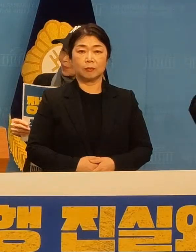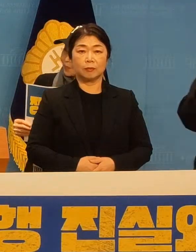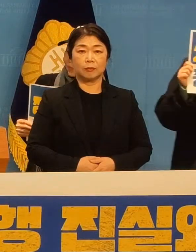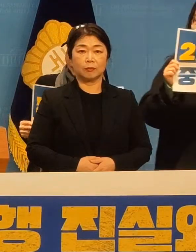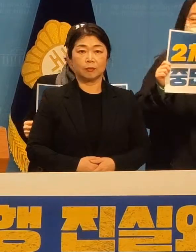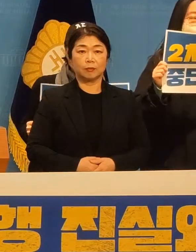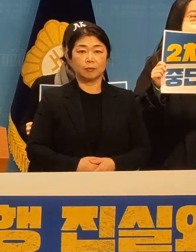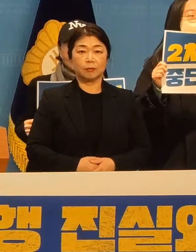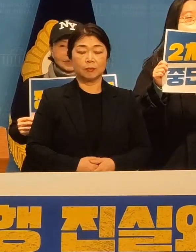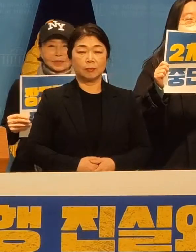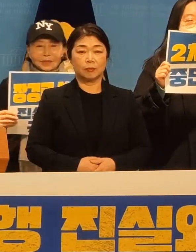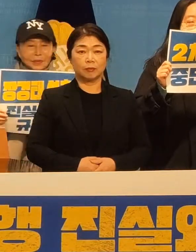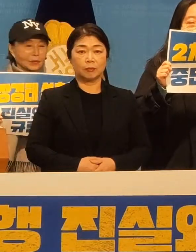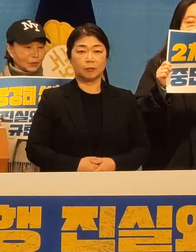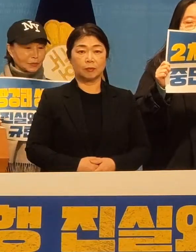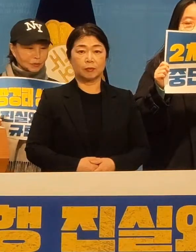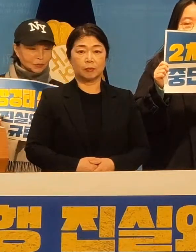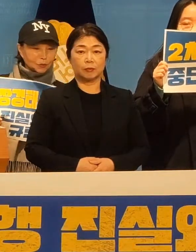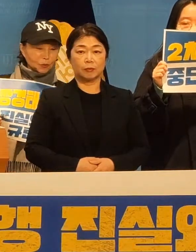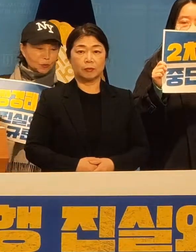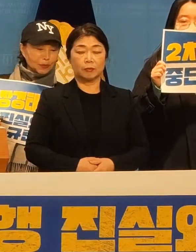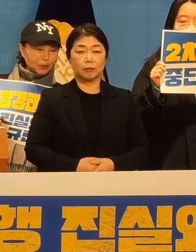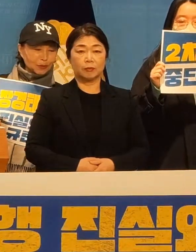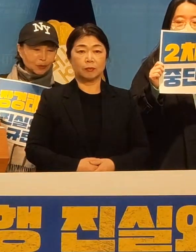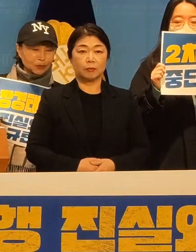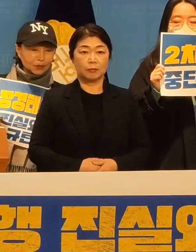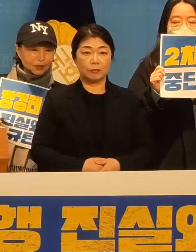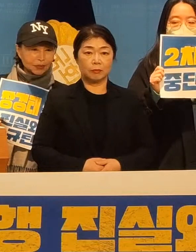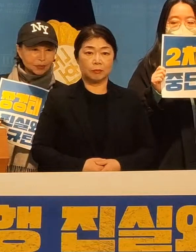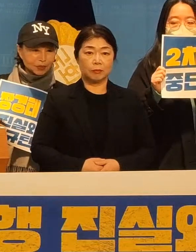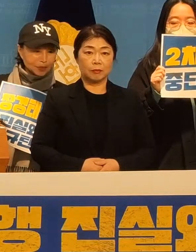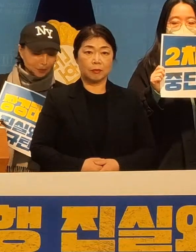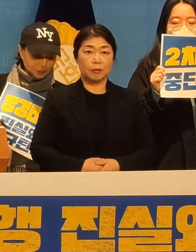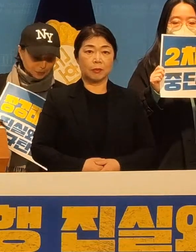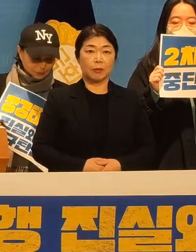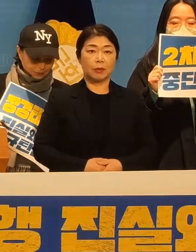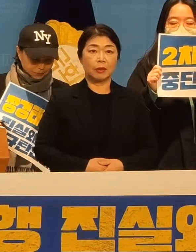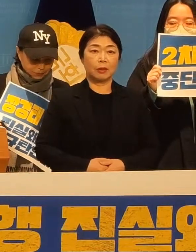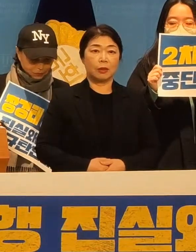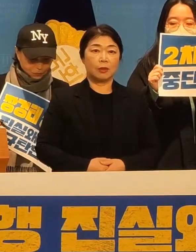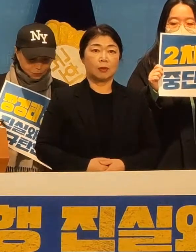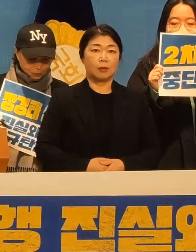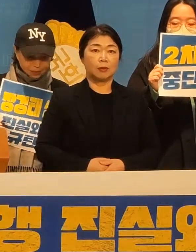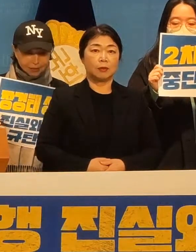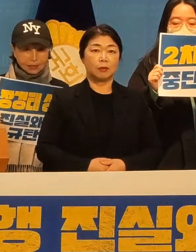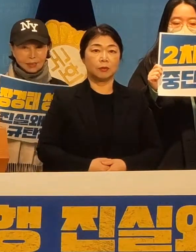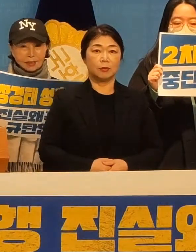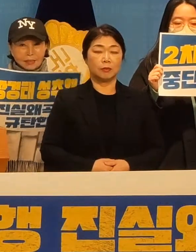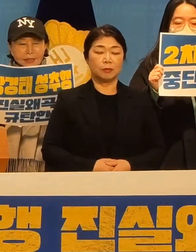네네. 혹시 질문하실 기자님 계시면 질문해 주십시오.